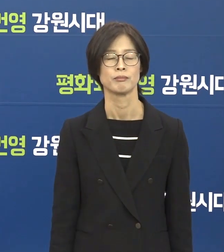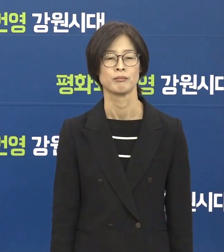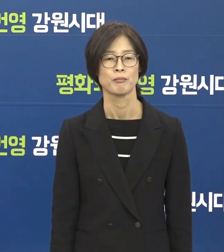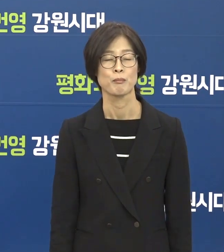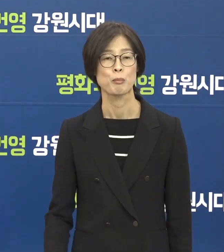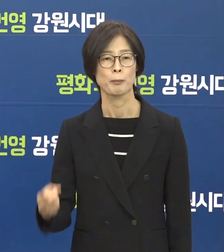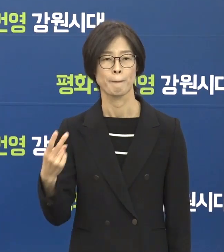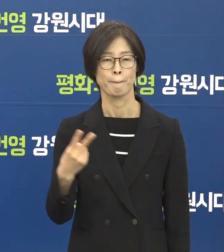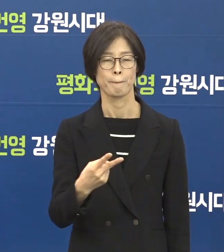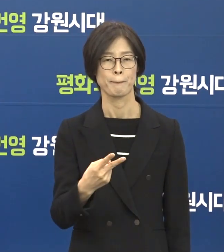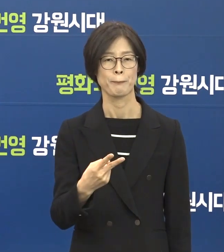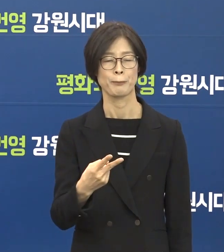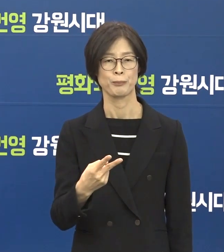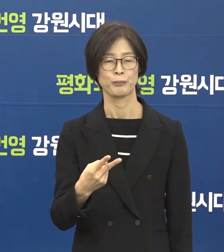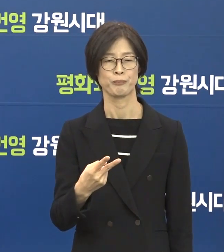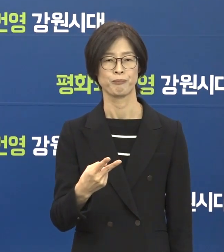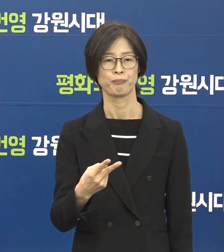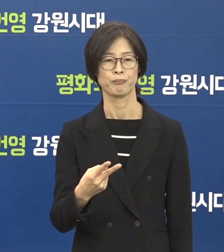또한